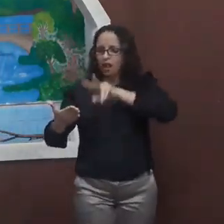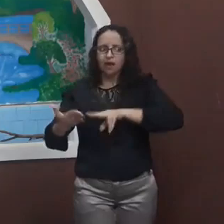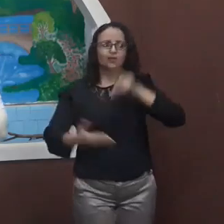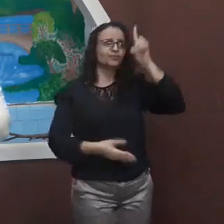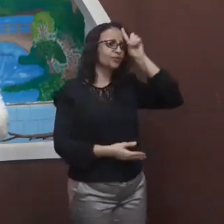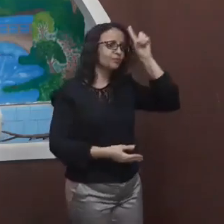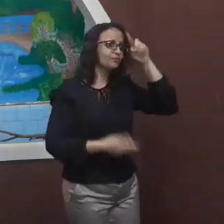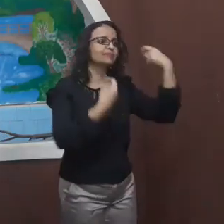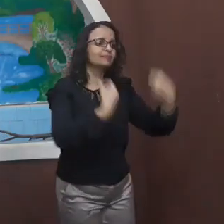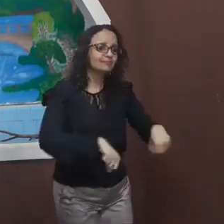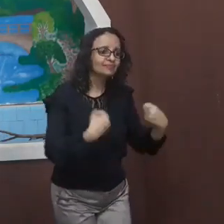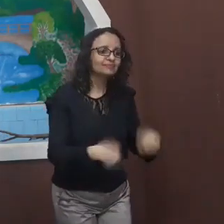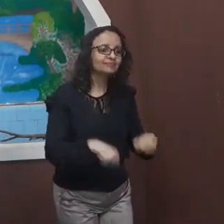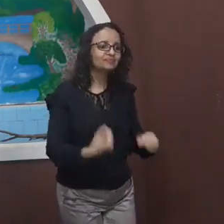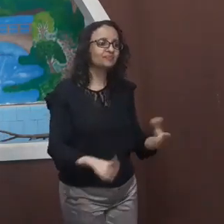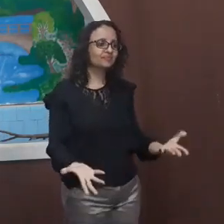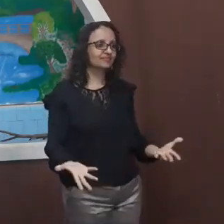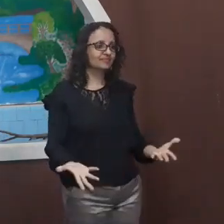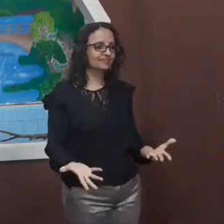ler.